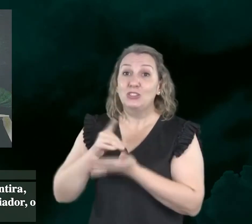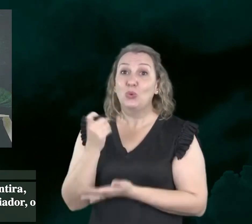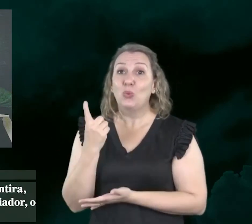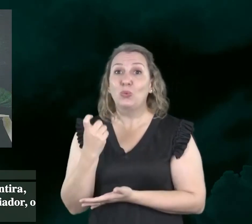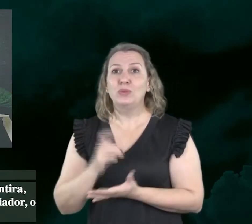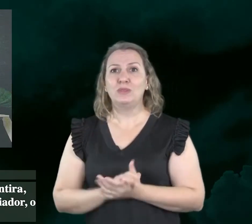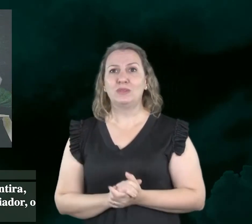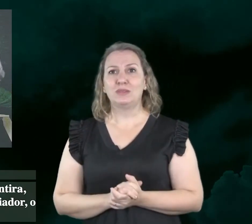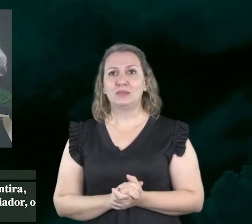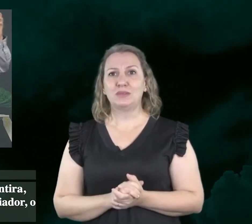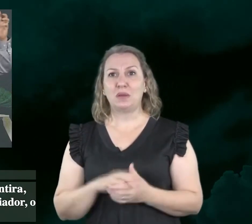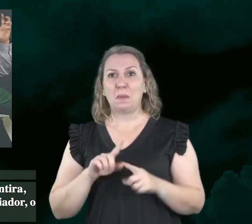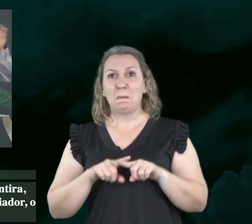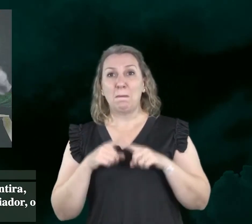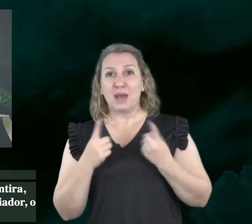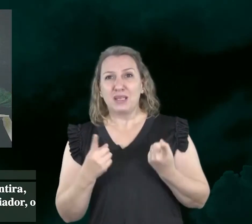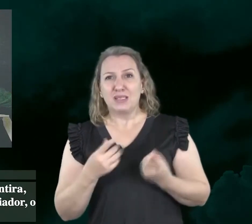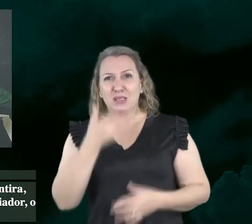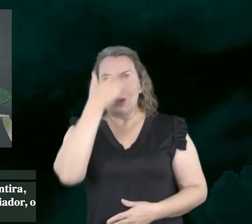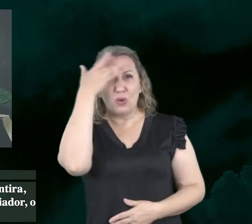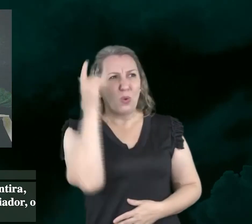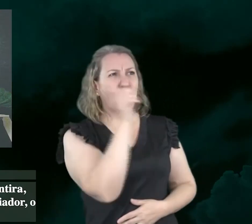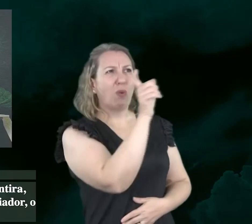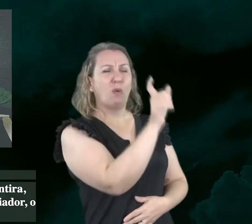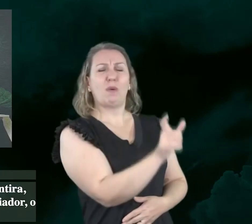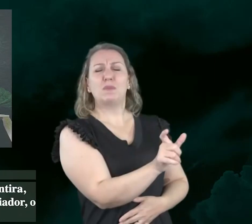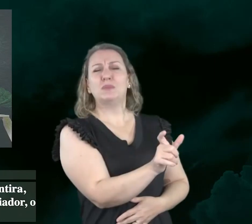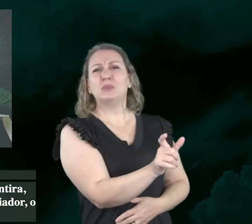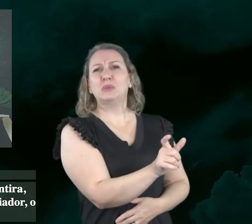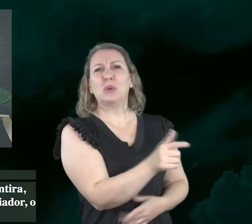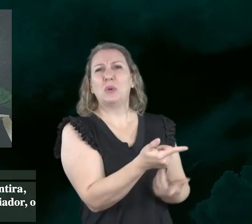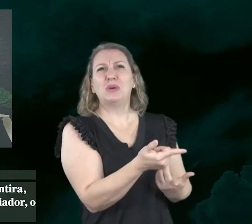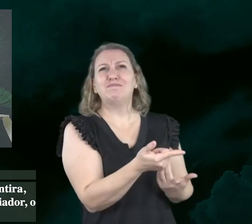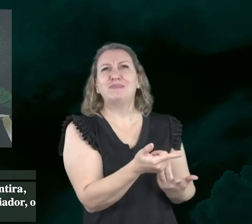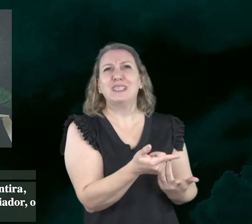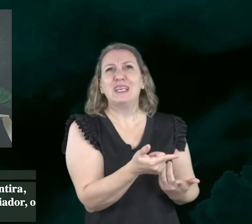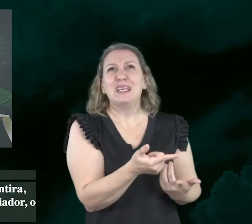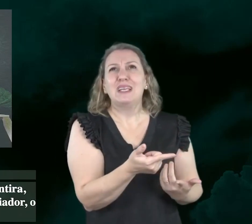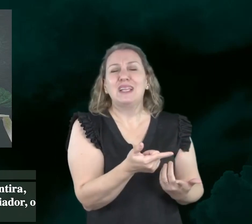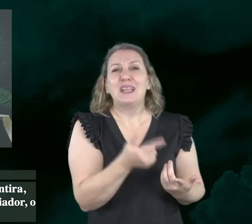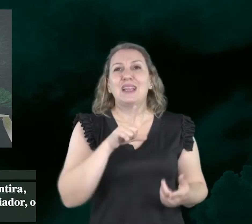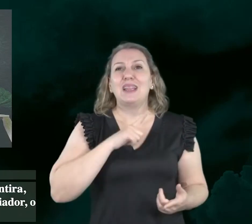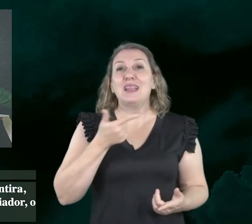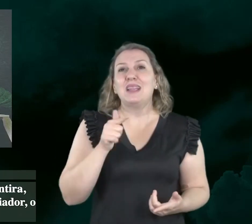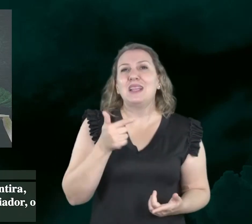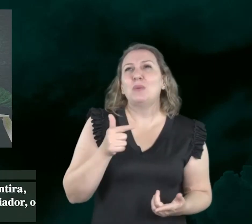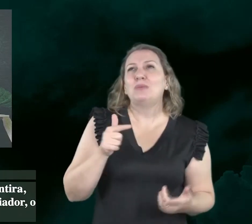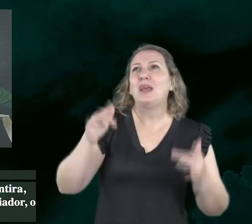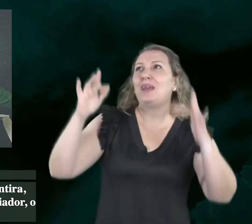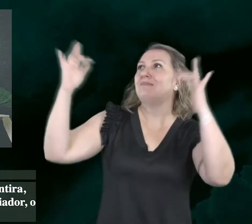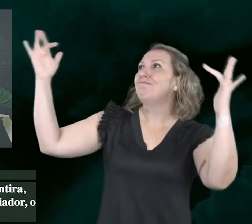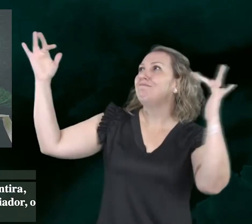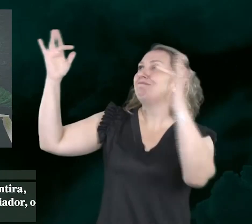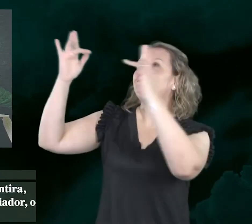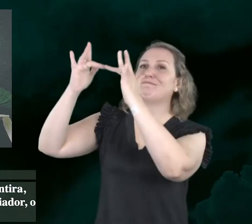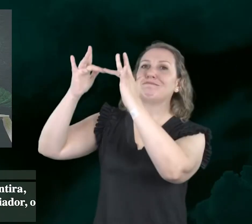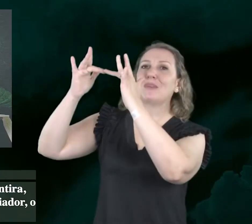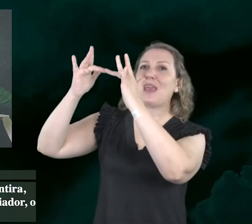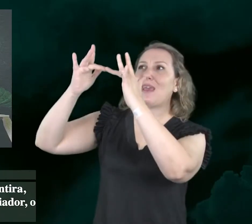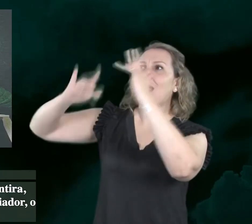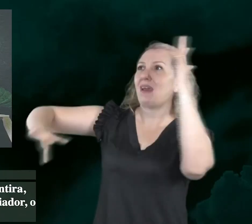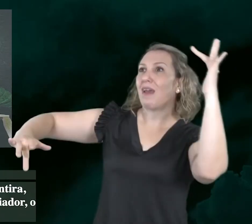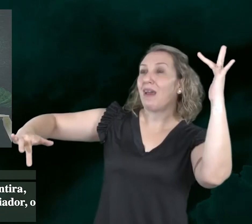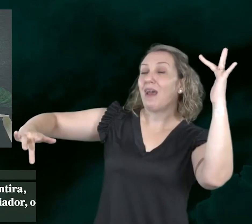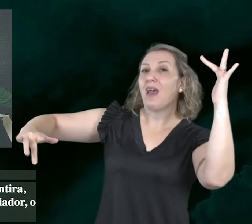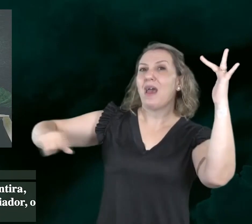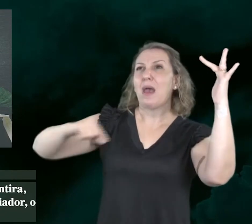homem desconectado de Deus, conectado à árvore do conhecimento do bem e do mal, ele se acha dono do seu nariz, na